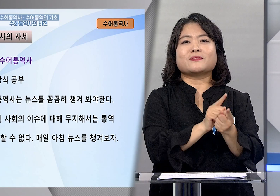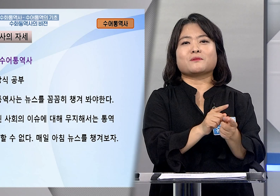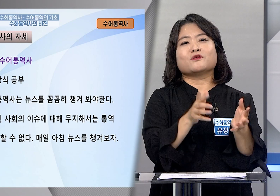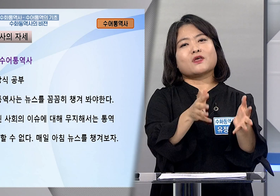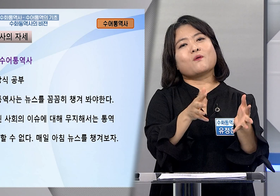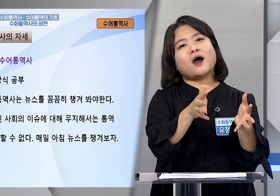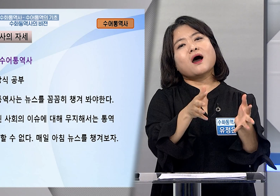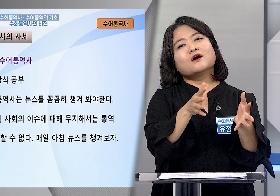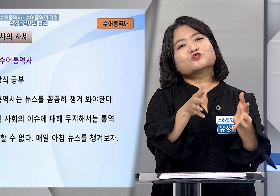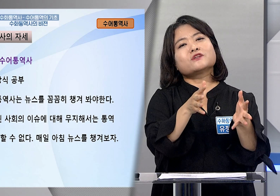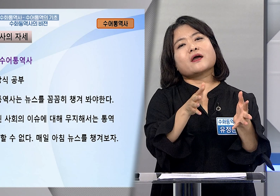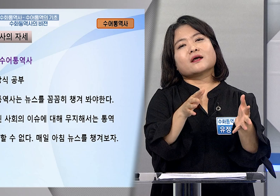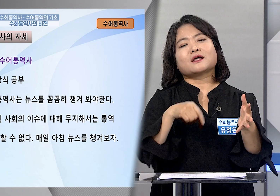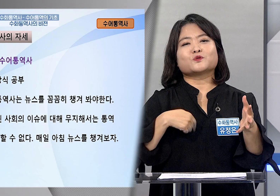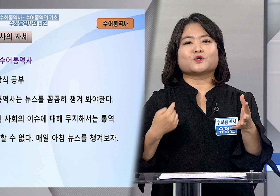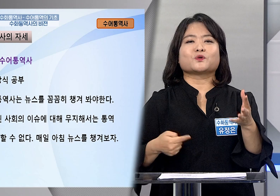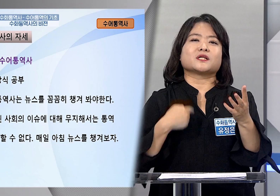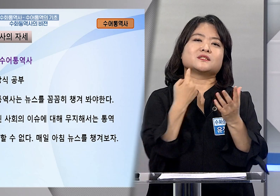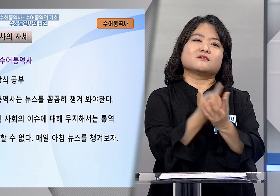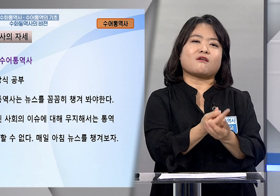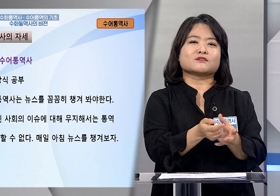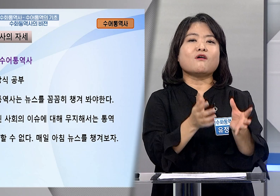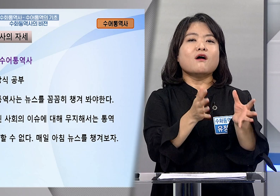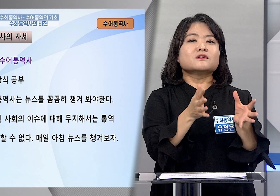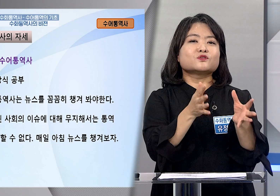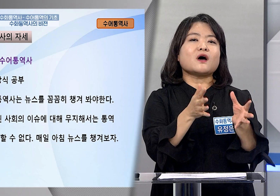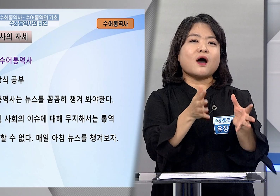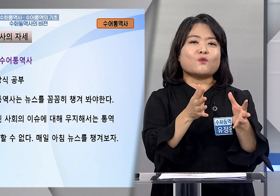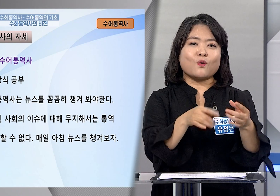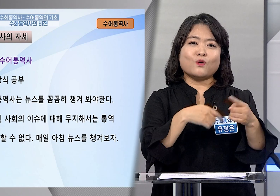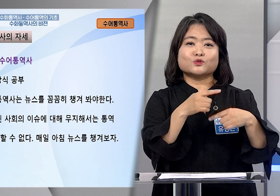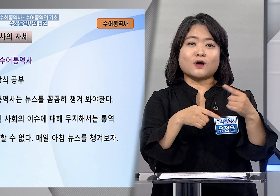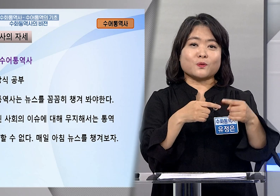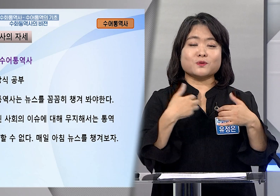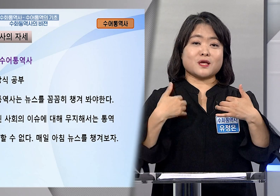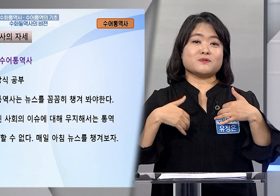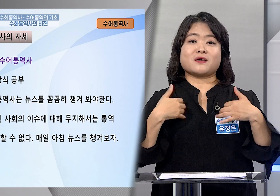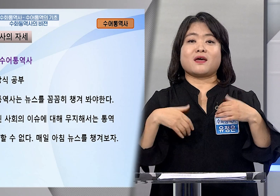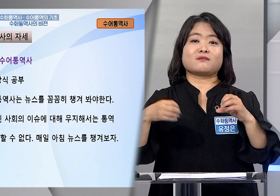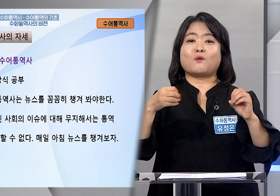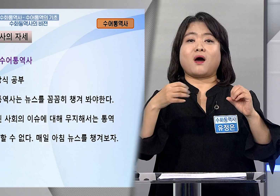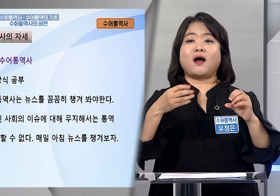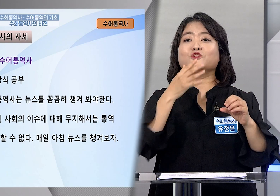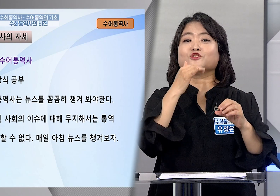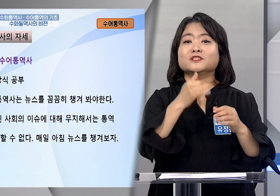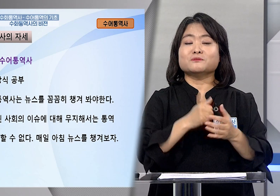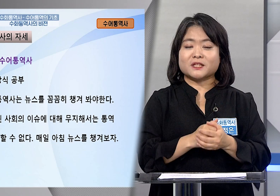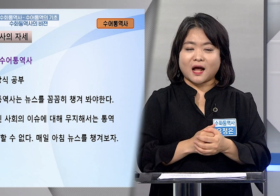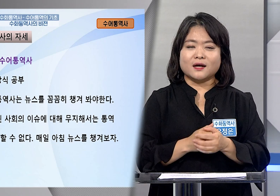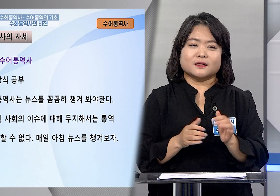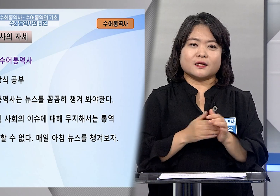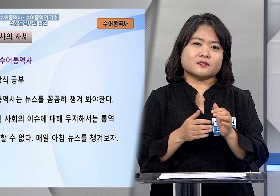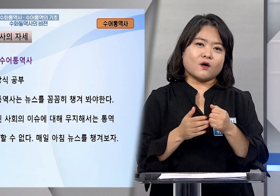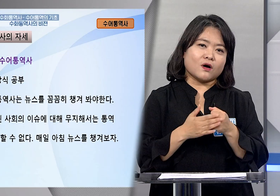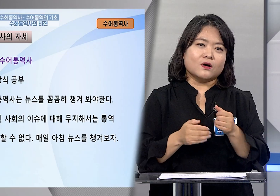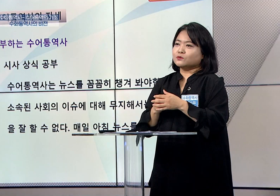만나면 대화 수다에 저도 같이 들어가서 수다하고 수화로 재밌게 대화할 수 있습니다. 그래서 우리